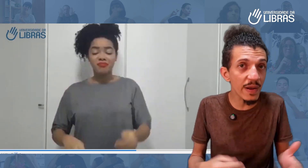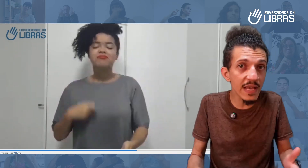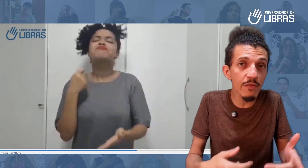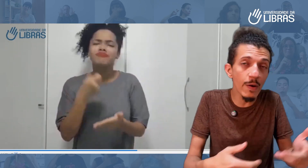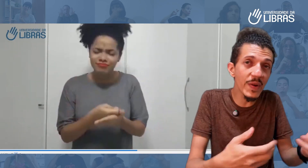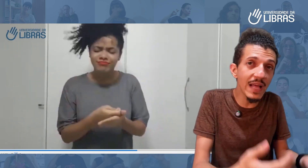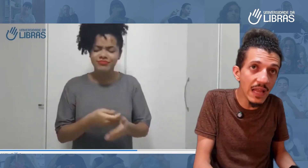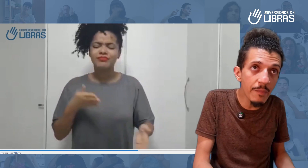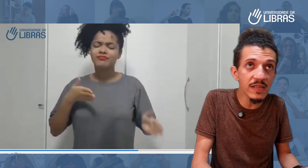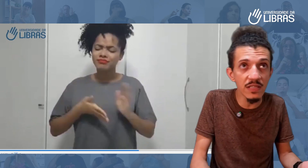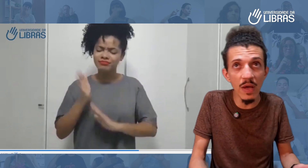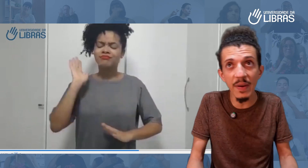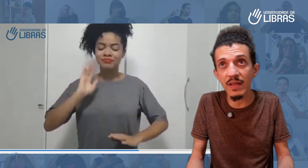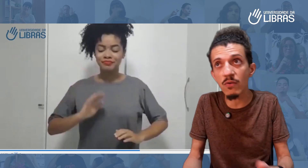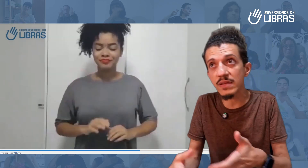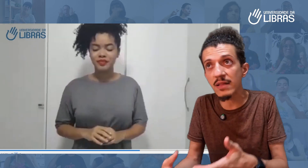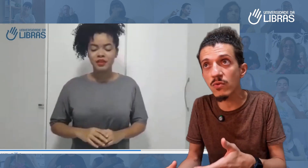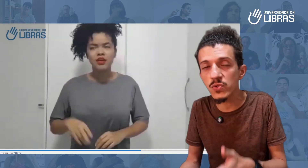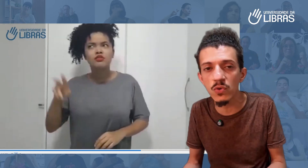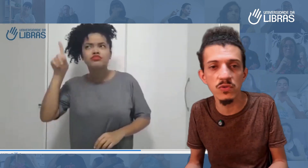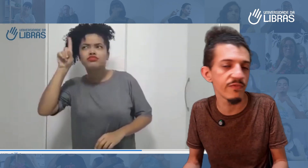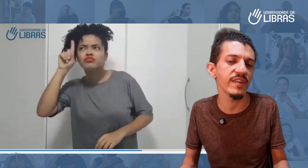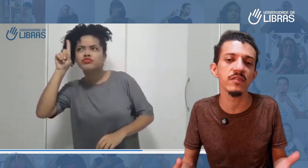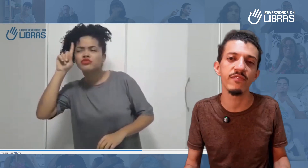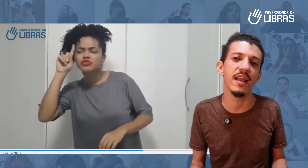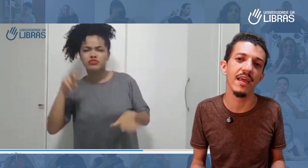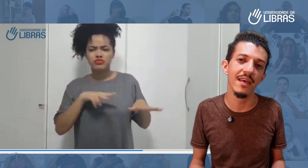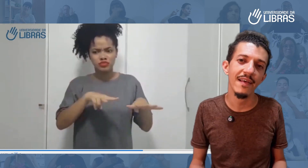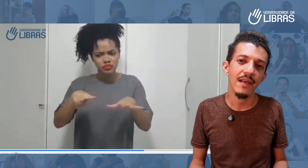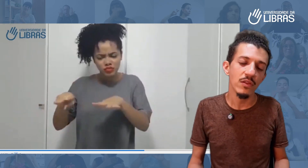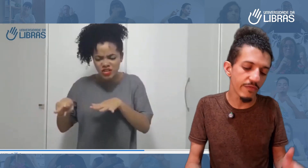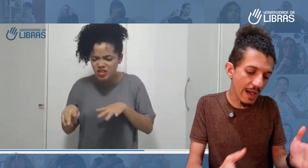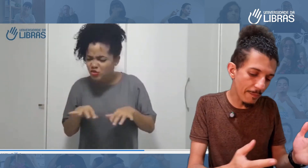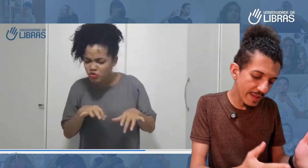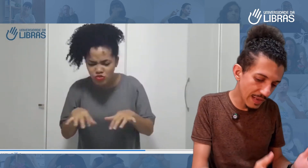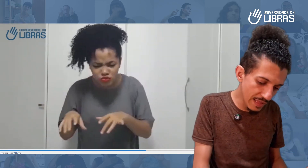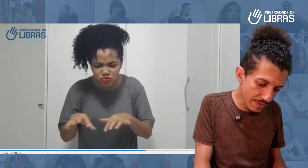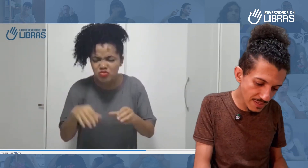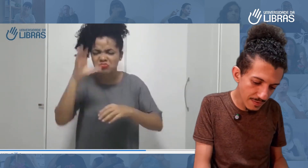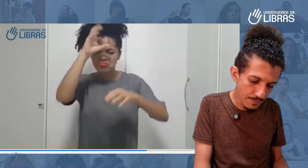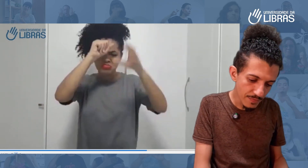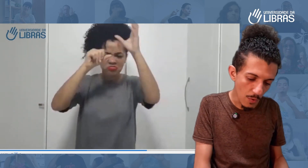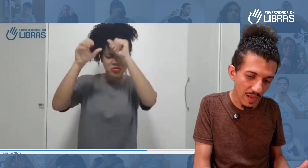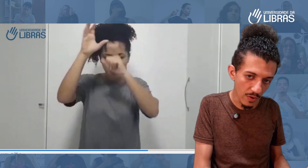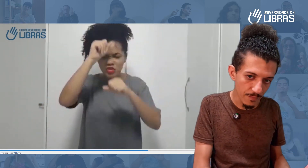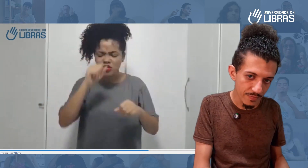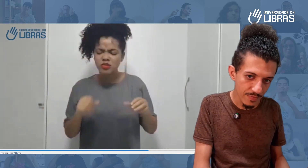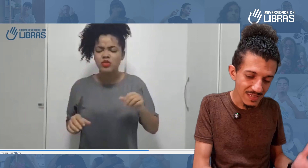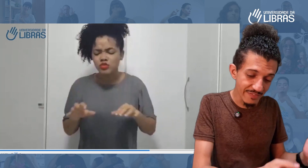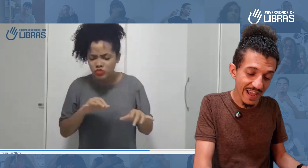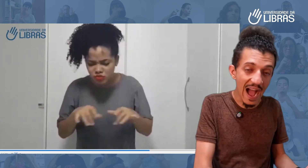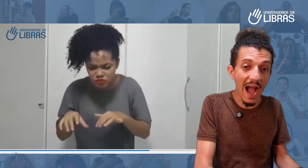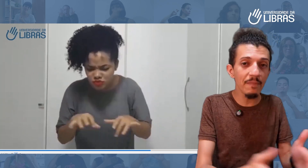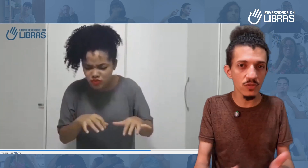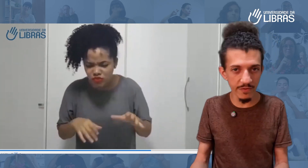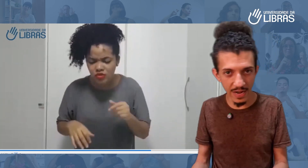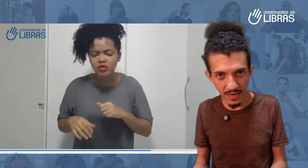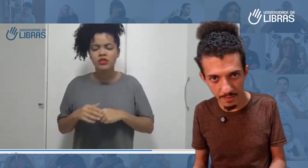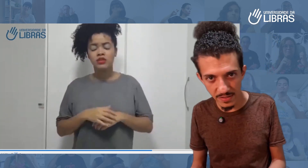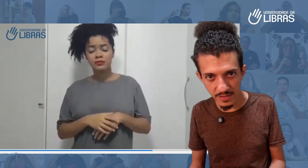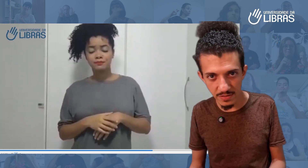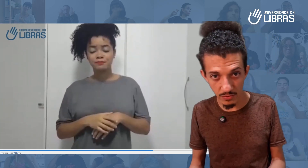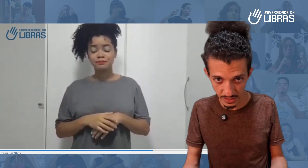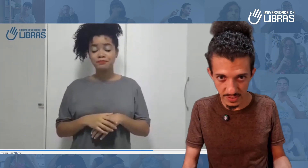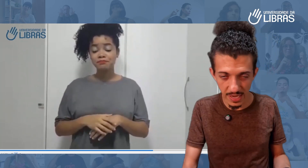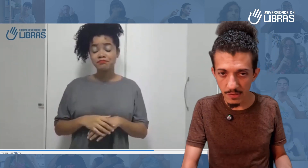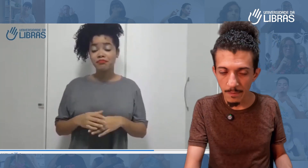mas para que eu vou aprender Libras se não é para ter contato com surdos? Não foi isso que eu falei. Tu vai aprender Libras, ou melhor, você vai absorver a